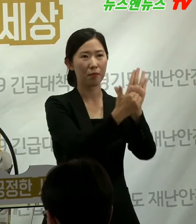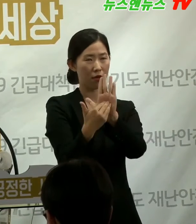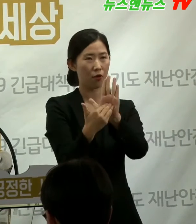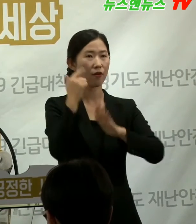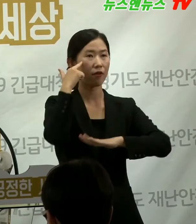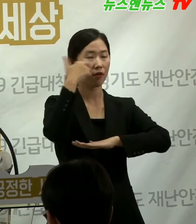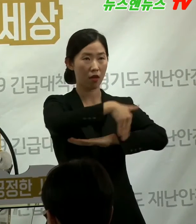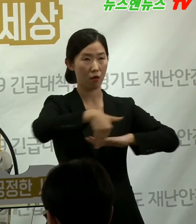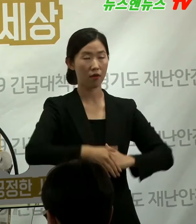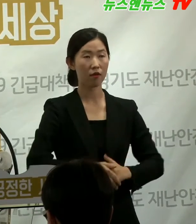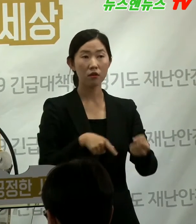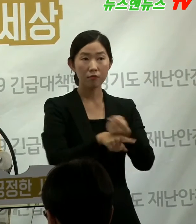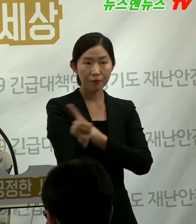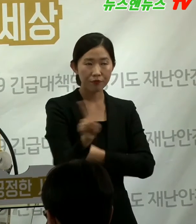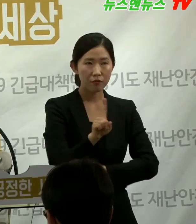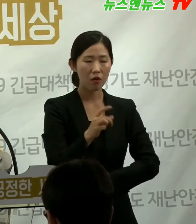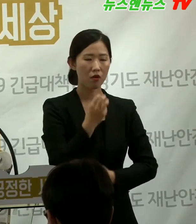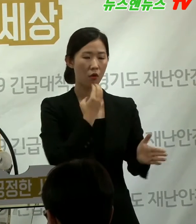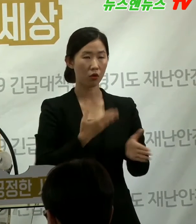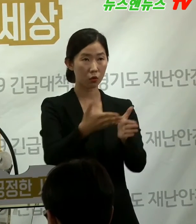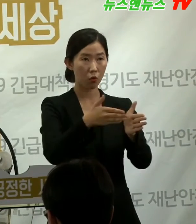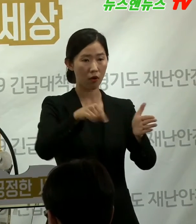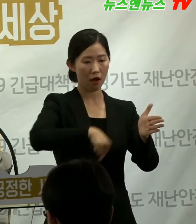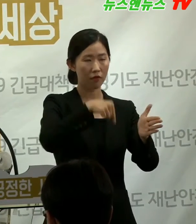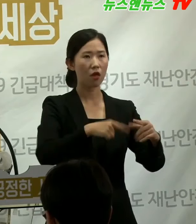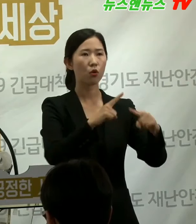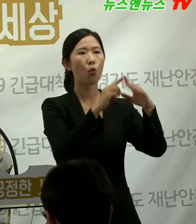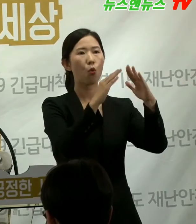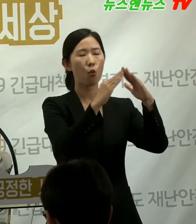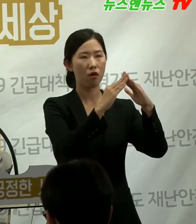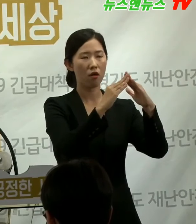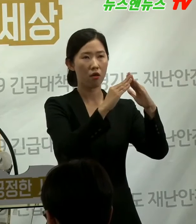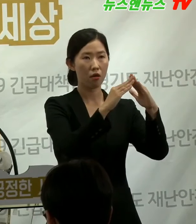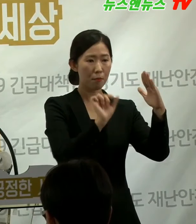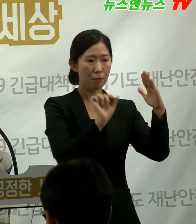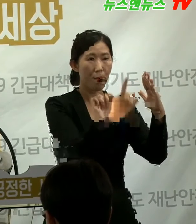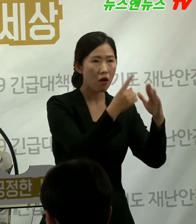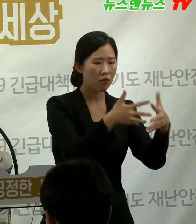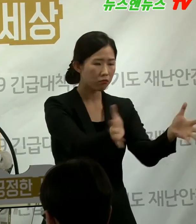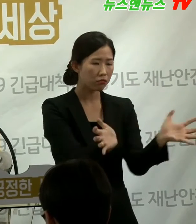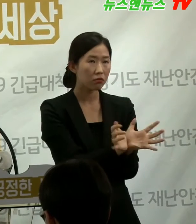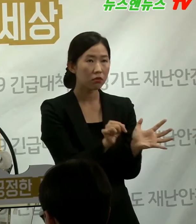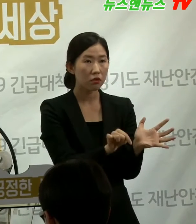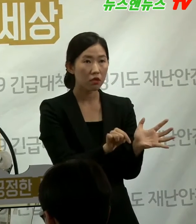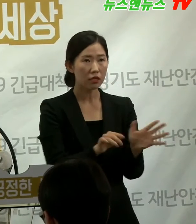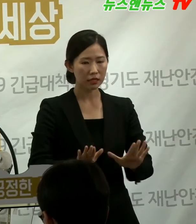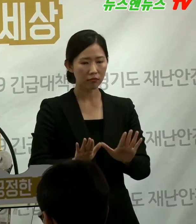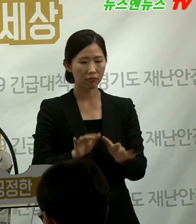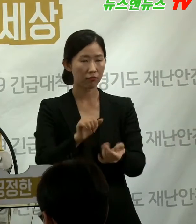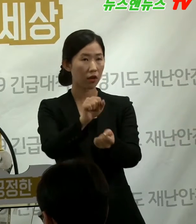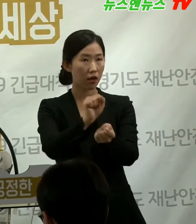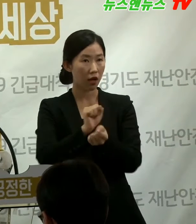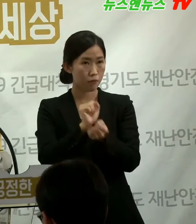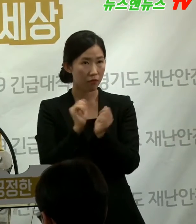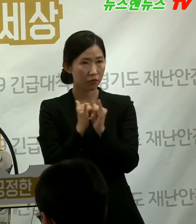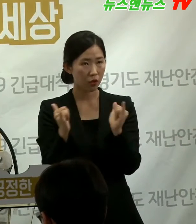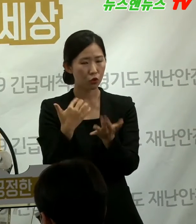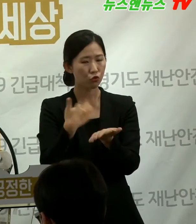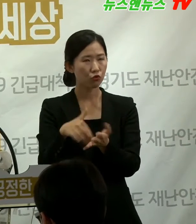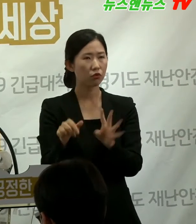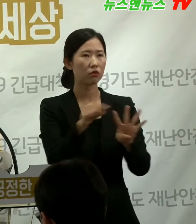경기도는 교회의 밀집 집회로 인한 감염자가 전체 감염자의 4분의 1을 넘는 상황에서